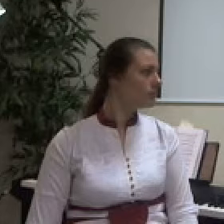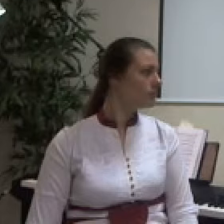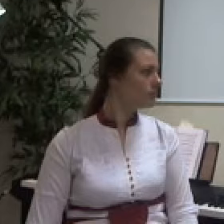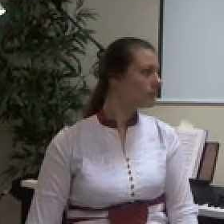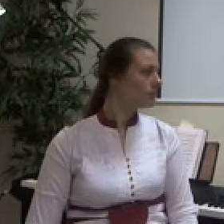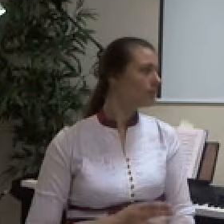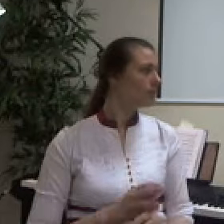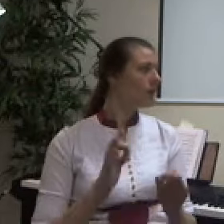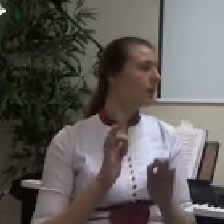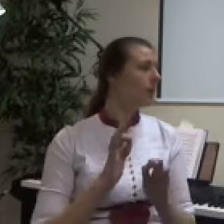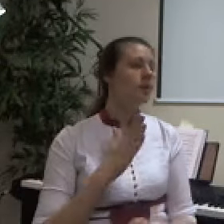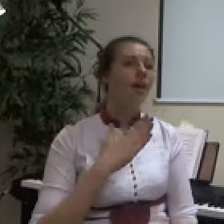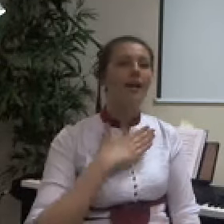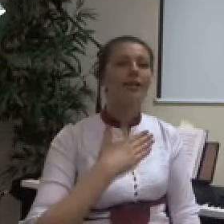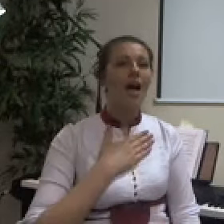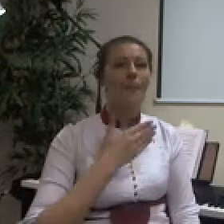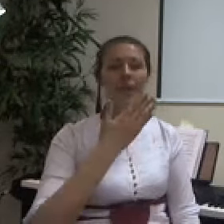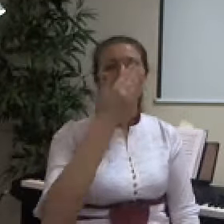Никогда мне не